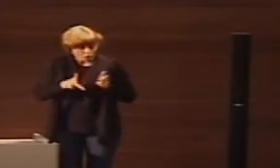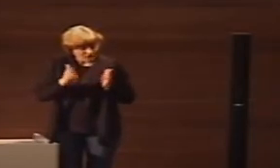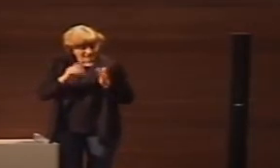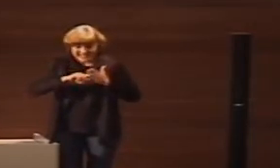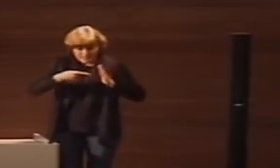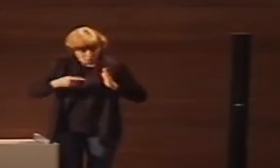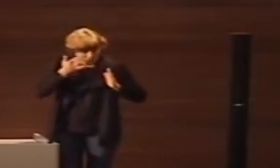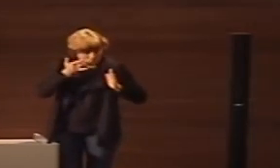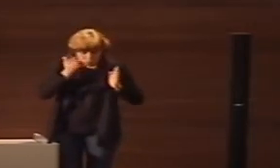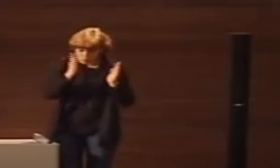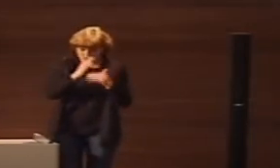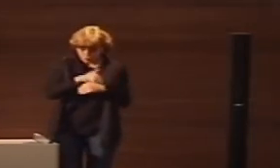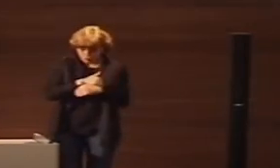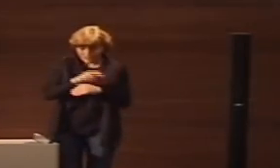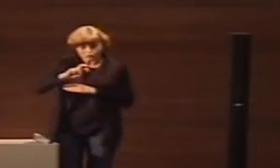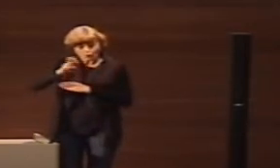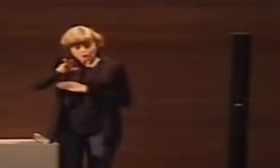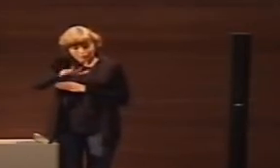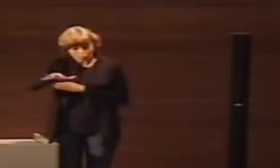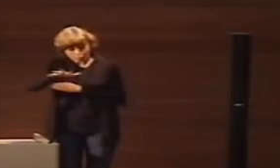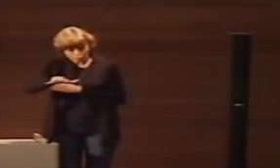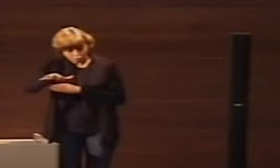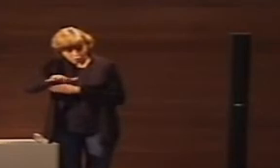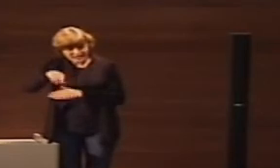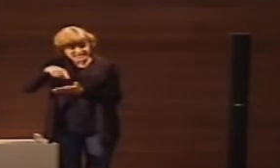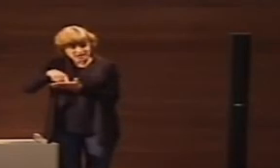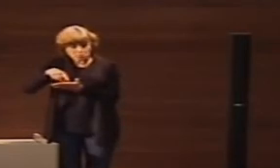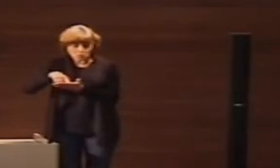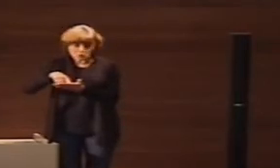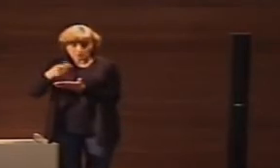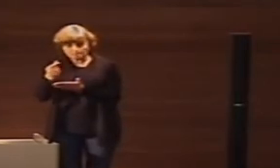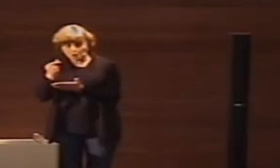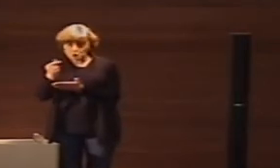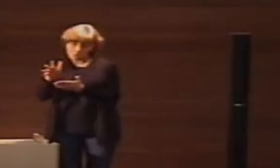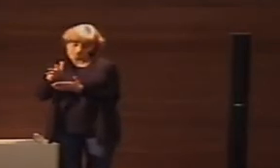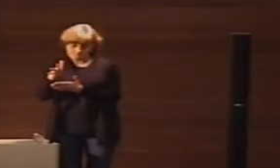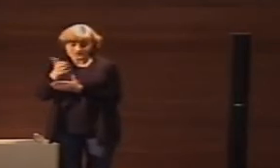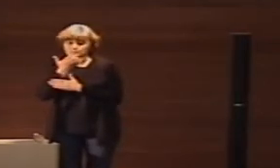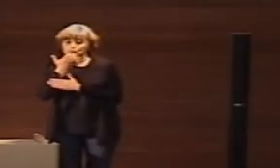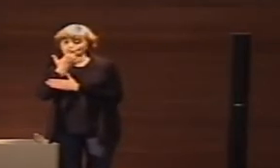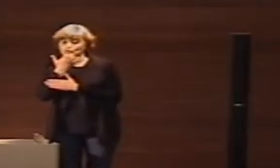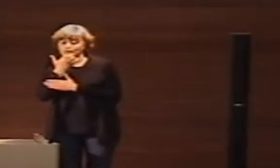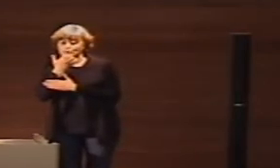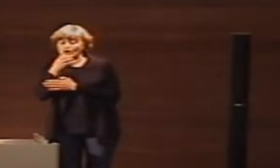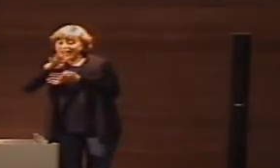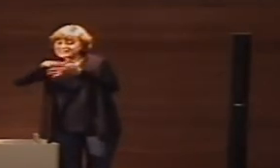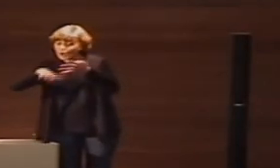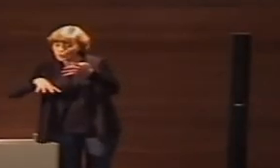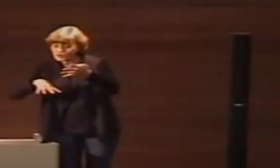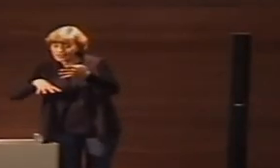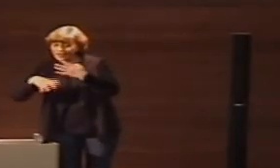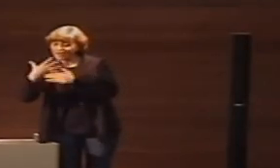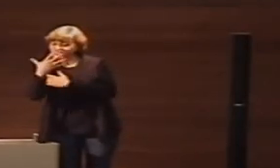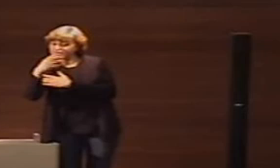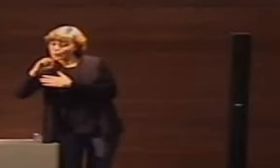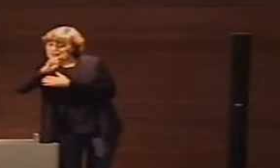En otras zonas el coste del vertido es medio, como puede ser en Cataluña, la media puede ser 50-60 euros tonelada, pero